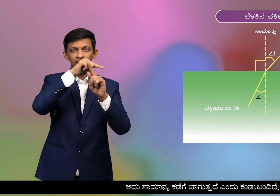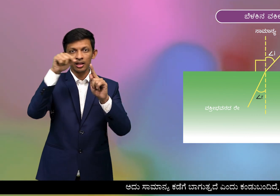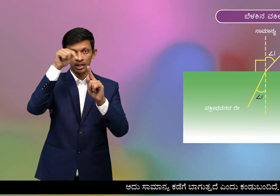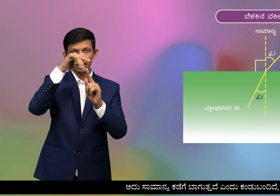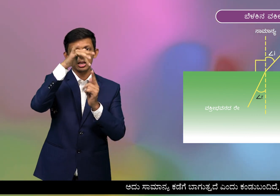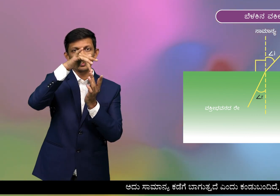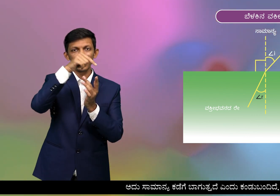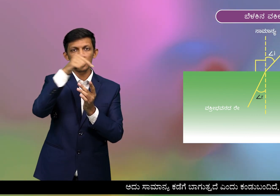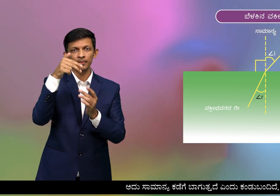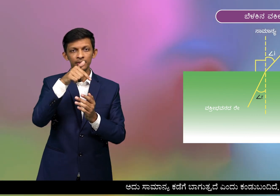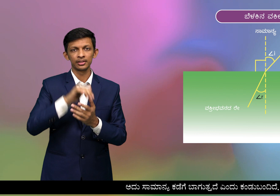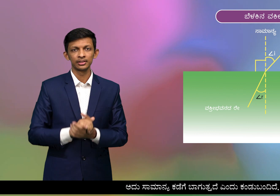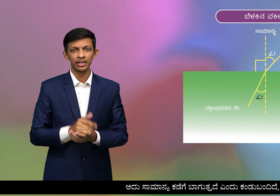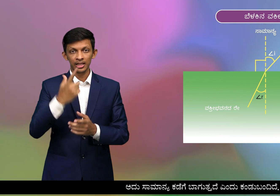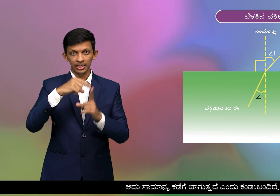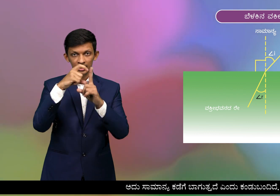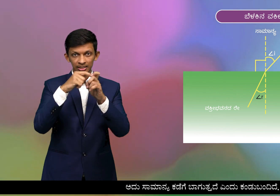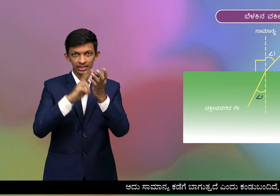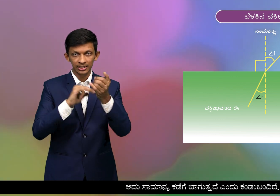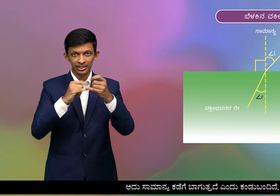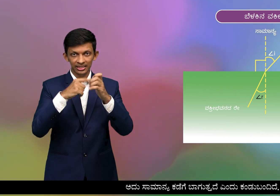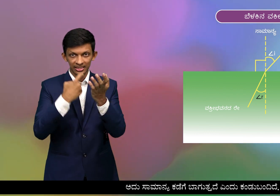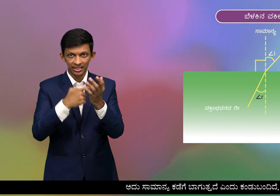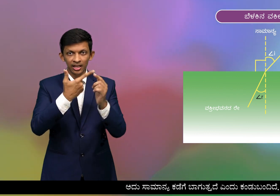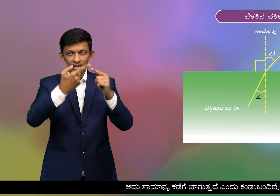ಕಡಿಗೆ ಬಾಗುತ್ತದೆ ಇನ್ದು ಕಂಡುಬಂದಿದೆ